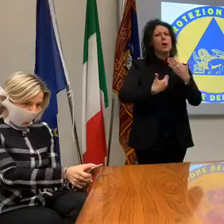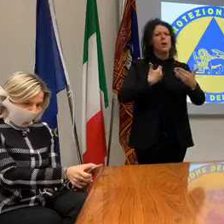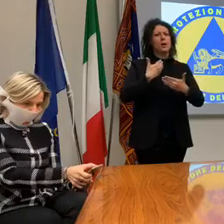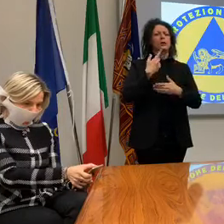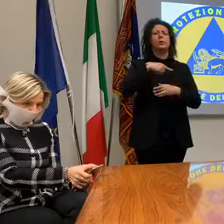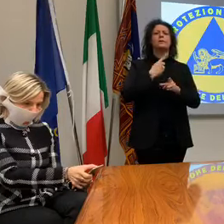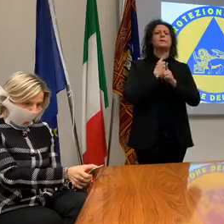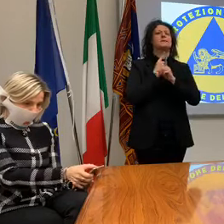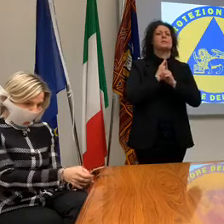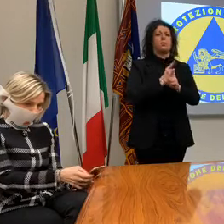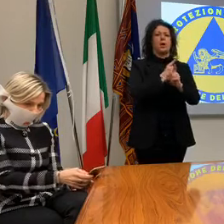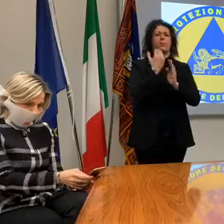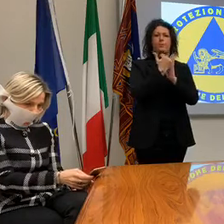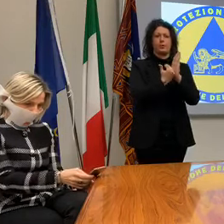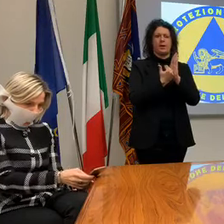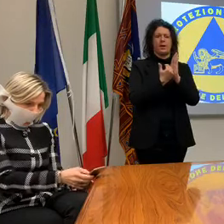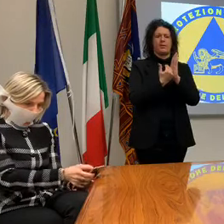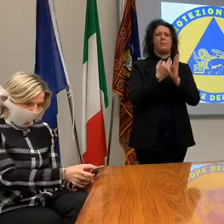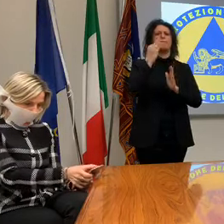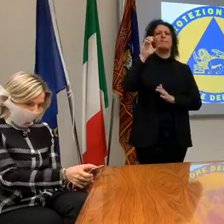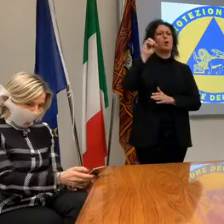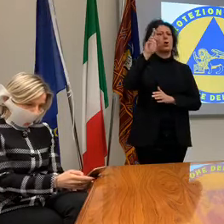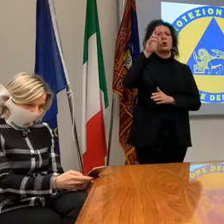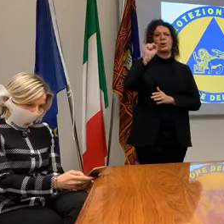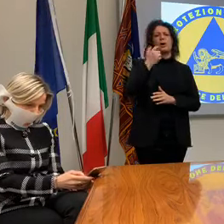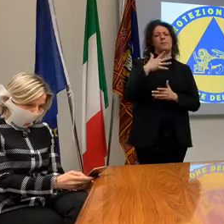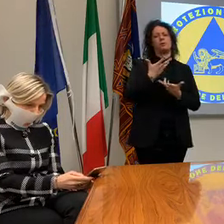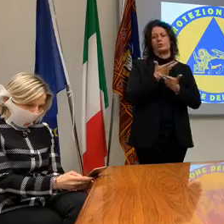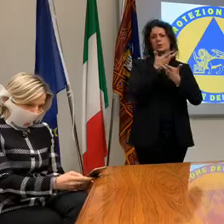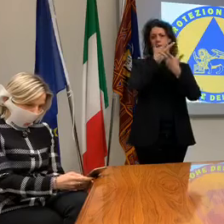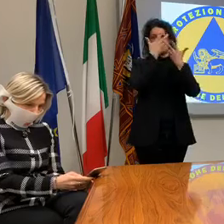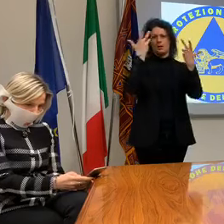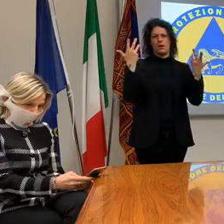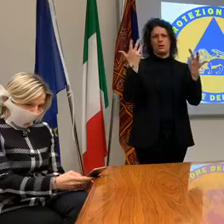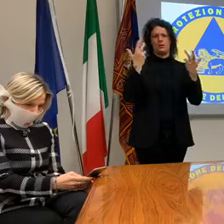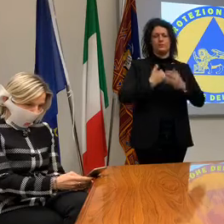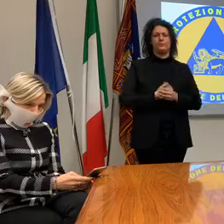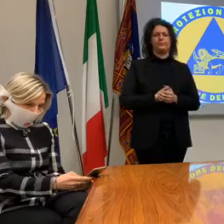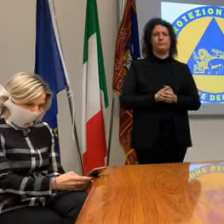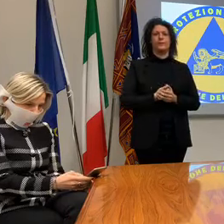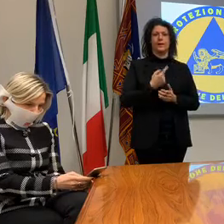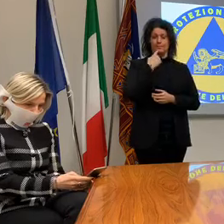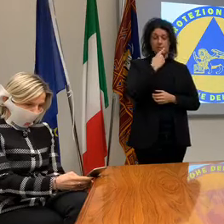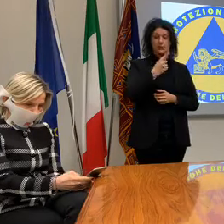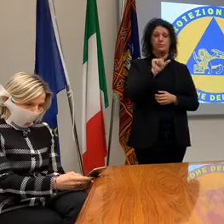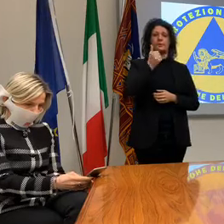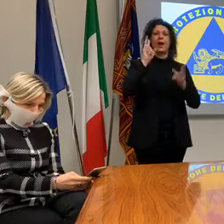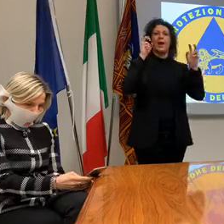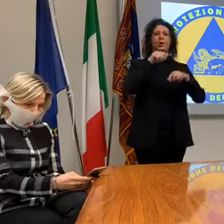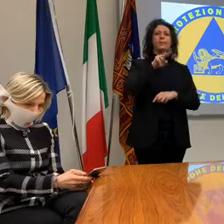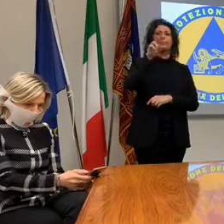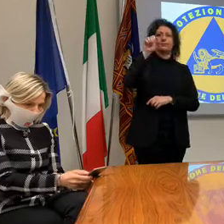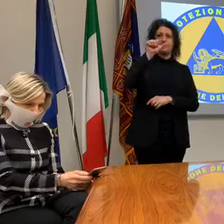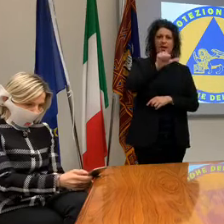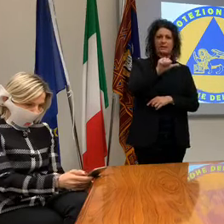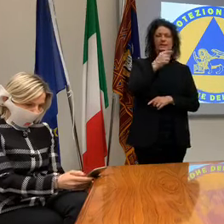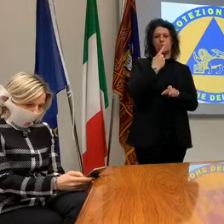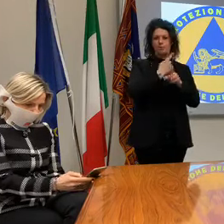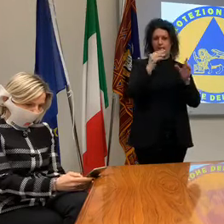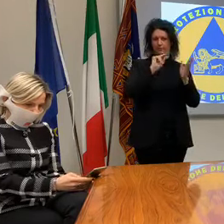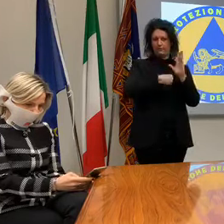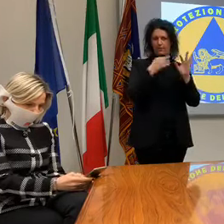Flora ben chiaro, tanto è vero che vi ho detto anche un'informazione in più, che oltre al tema della VAS e al fatto che si firmerà l'accordo di programma, peraltro devo